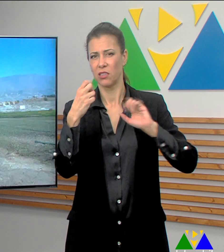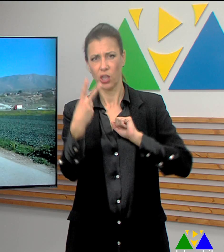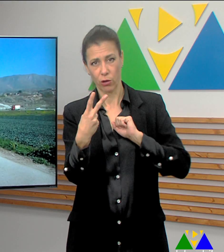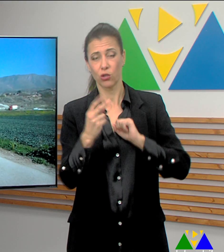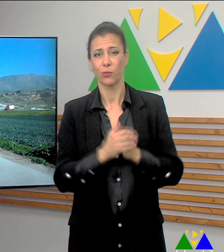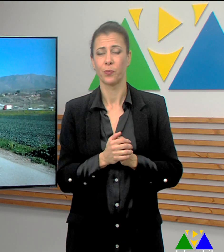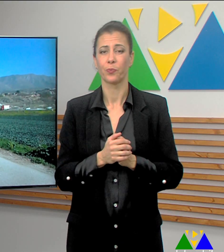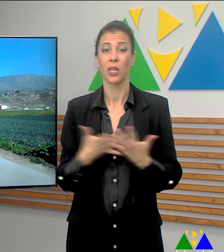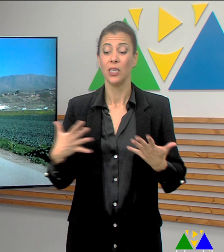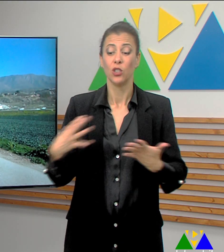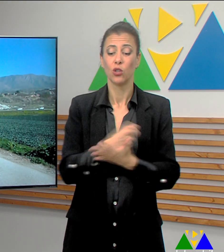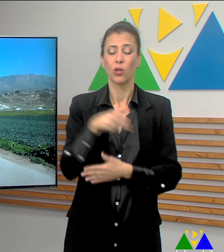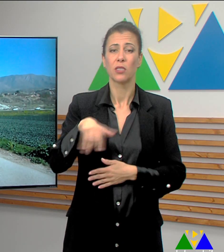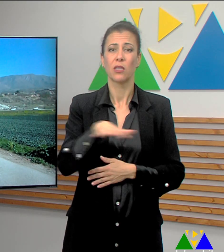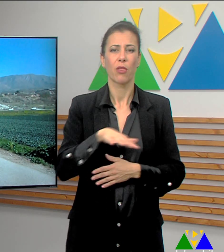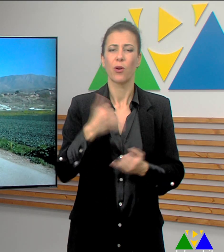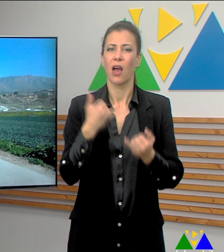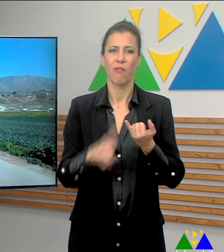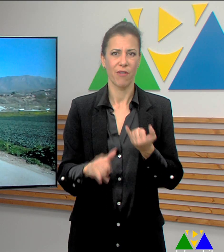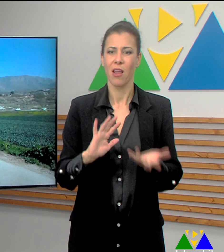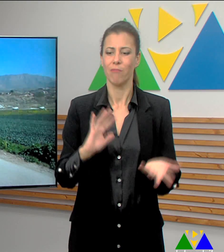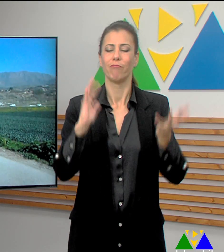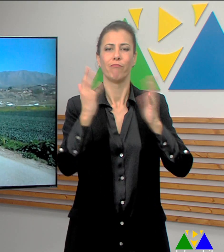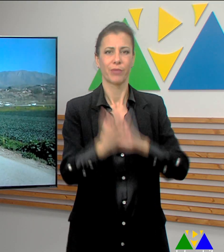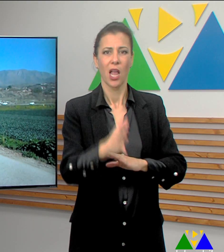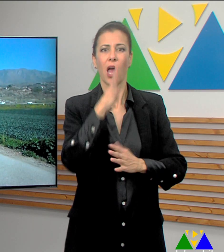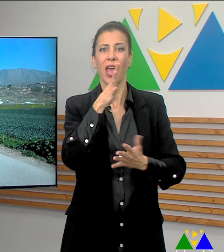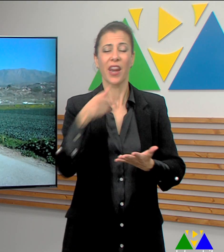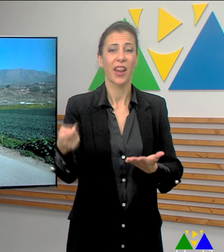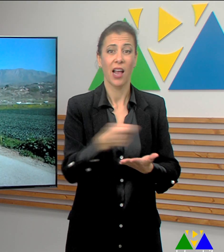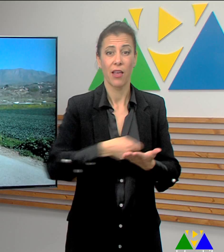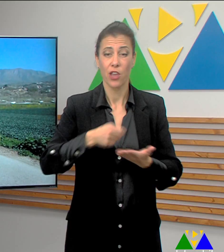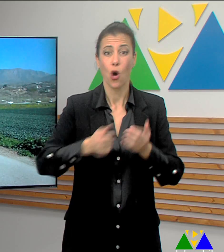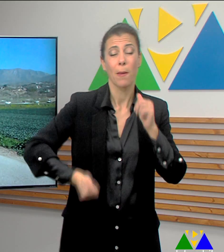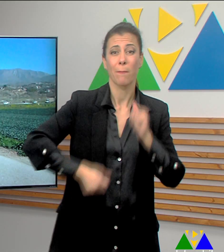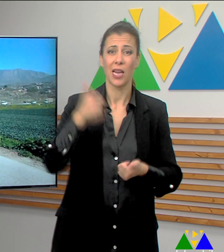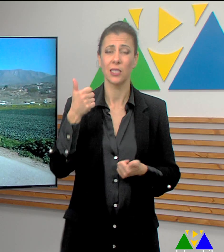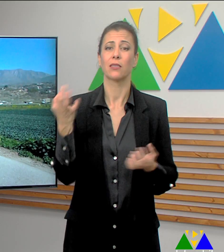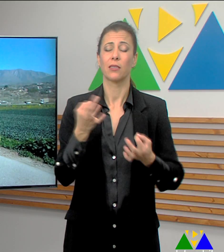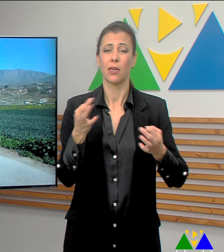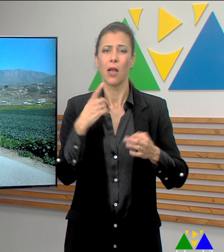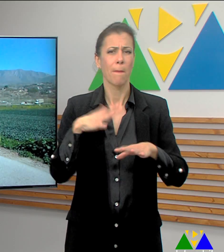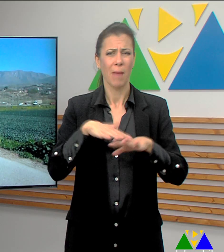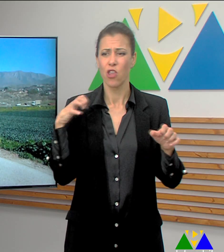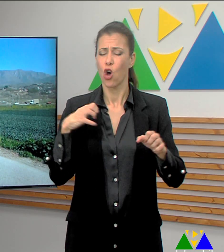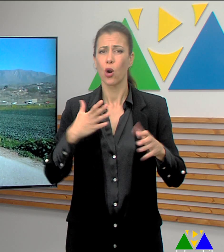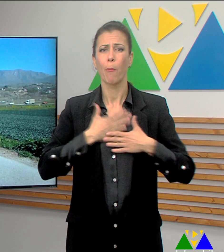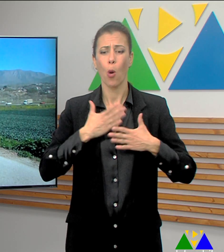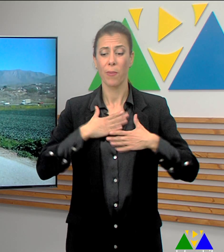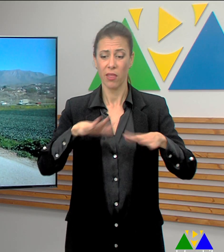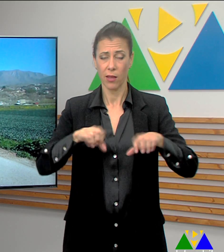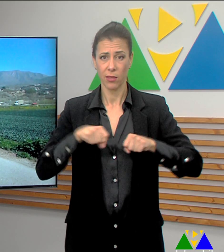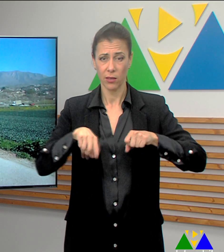1582. Y toda esta zona se convierte en una zona de regadío, más todavía cuando el mayor propietario de esta